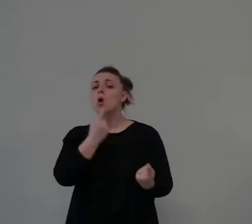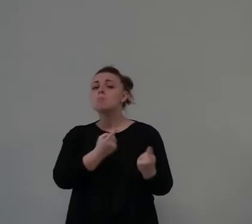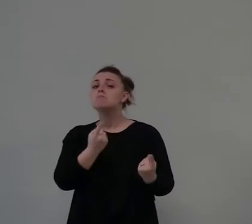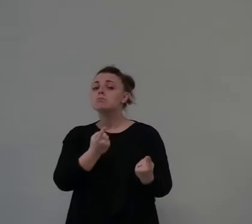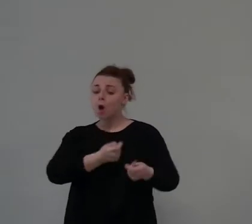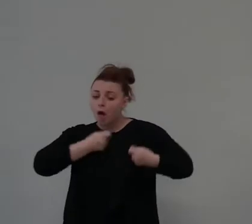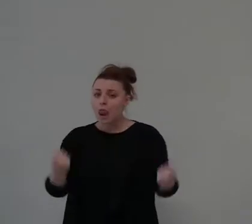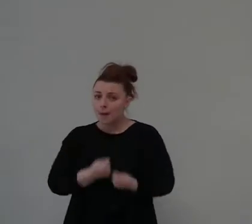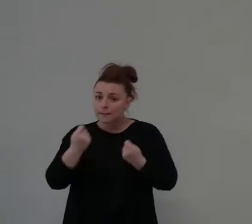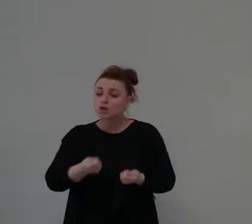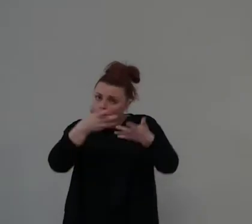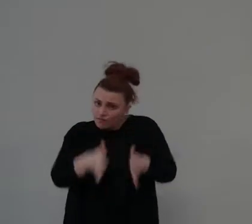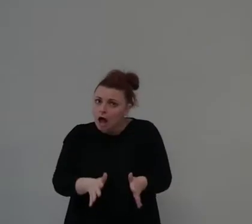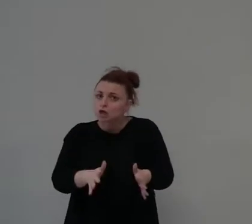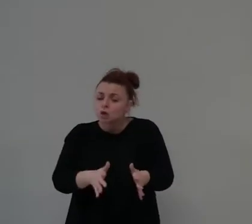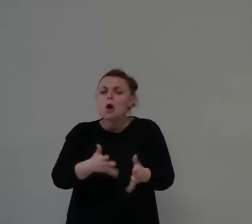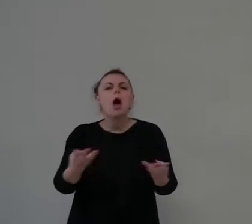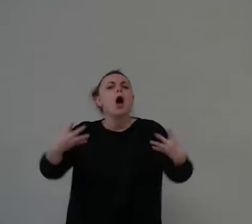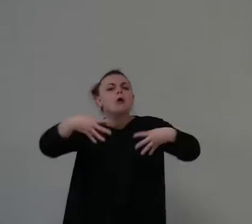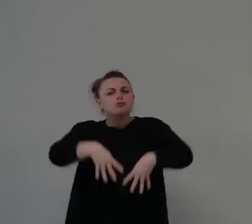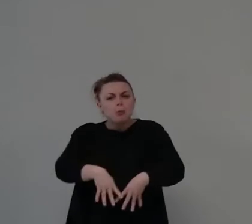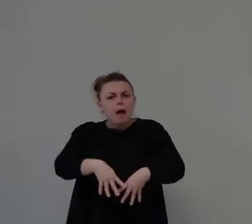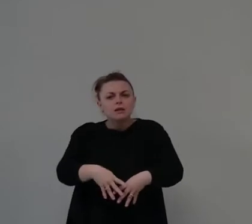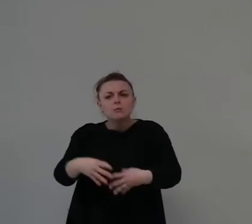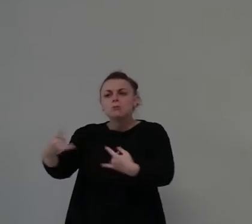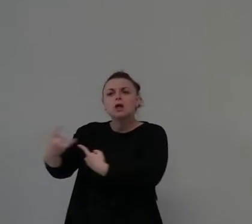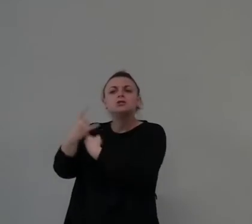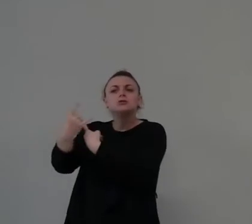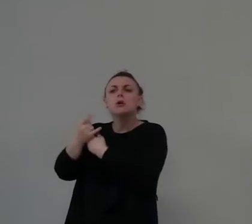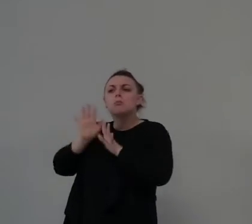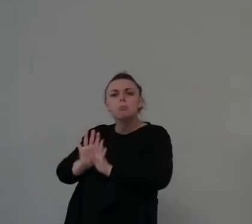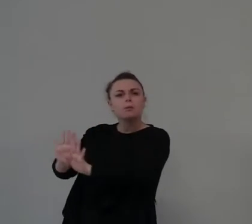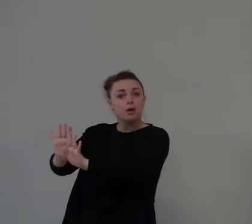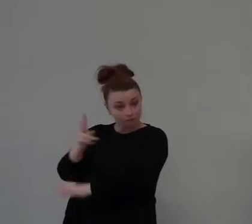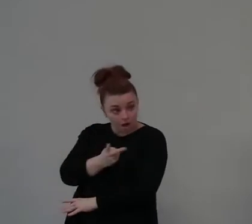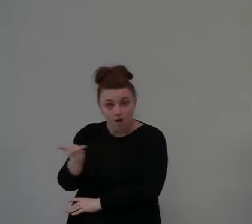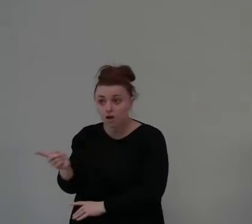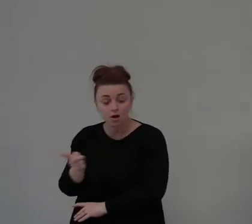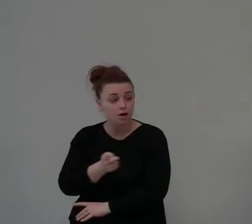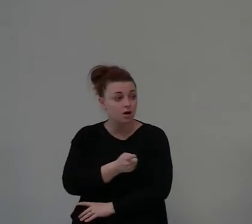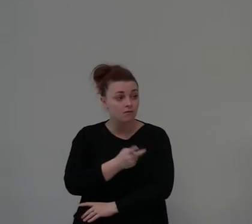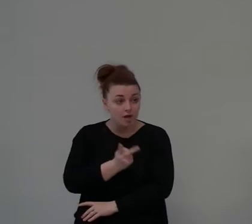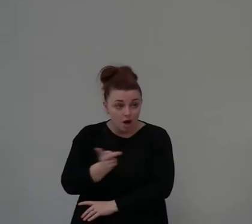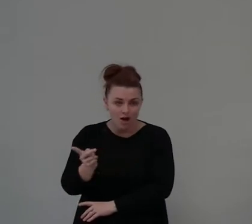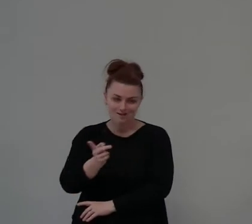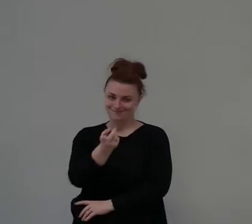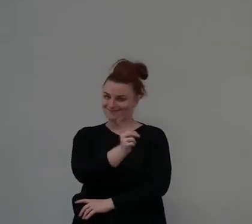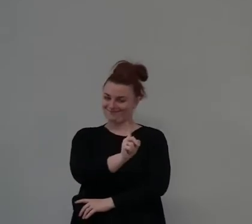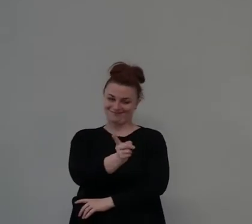è protetto dal peccato e inavvicinabile dalla tentazione. Vero? Affermazione vera?